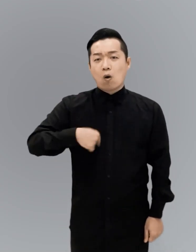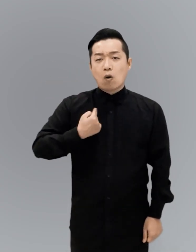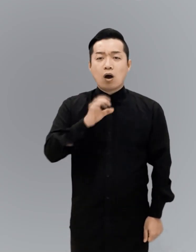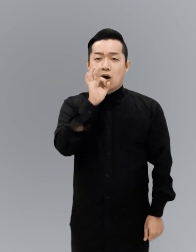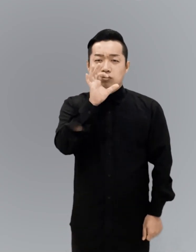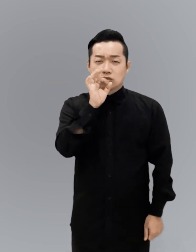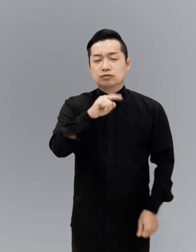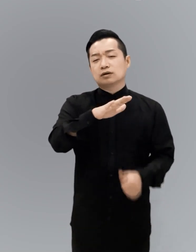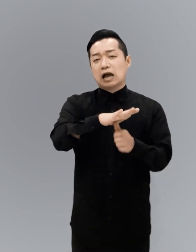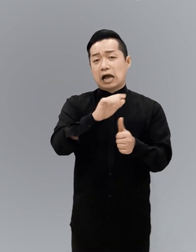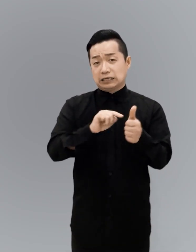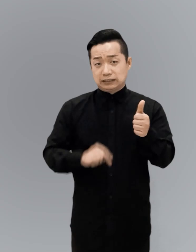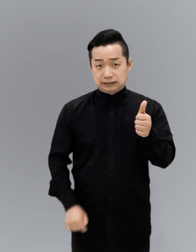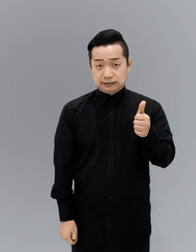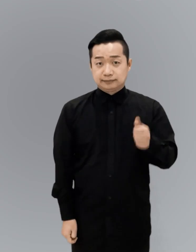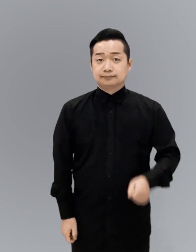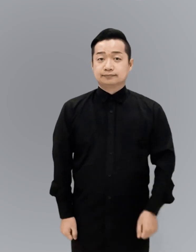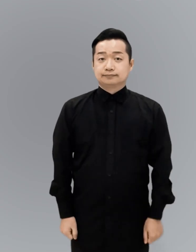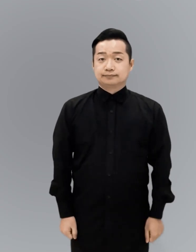아무것도 혼자서는 할 수 없는 아이.